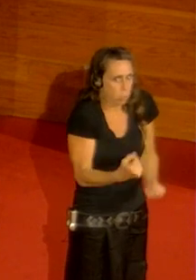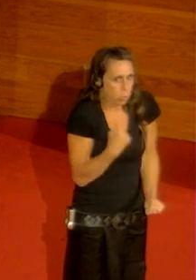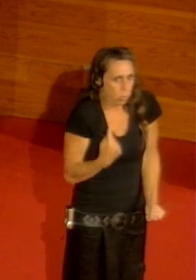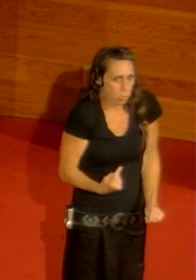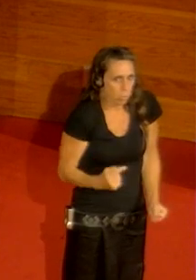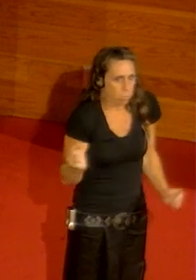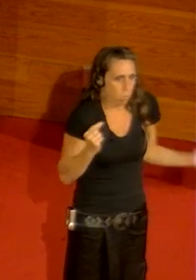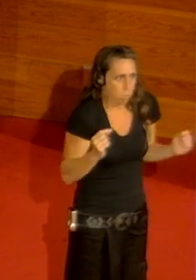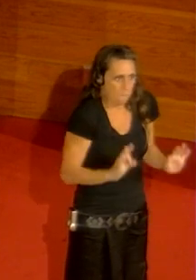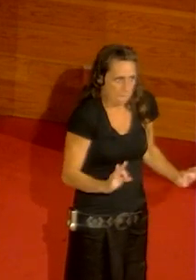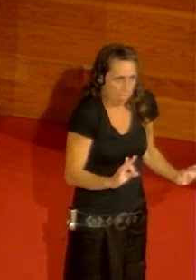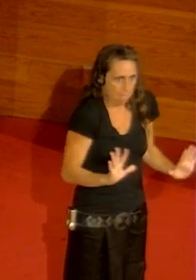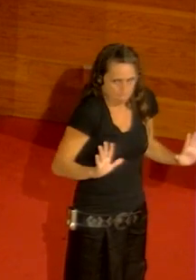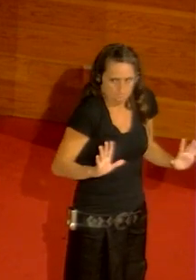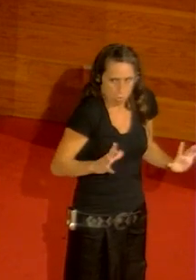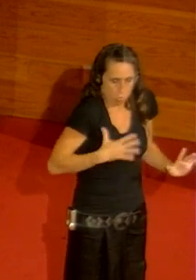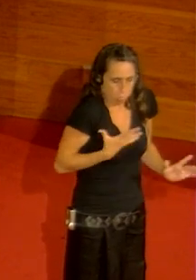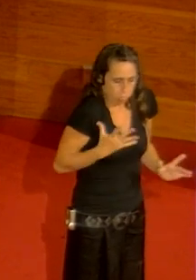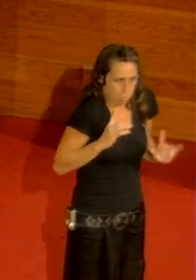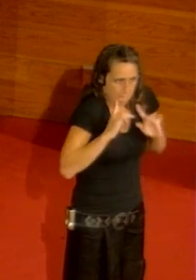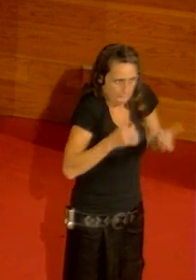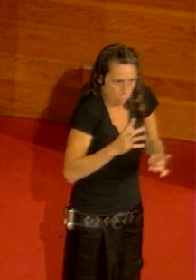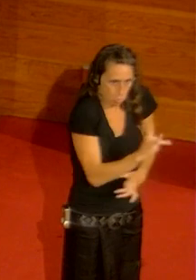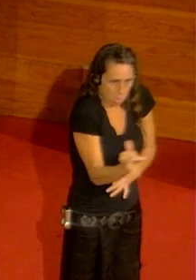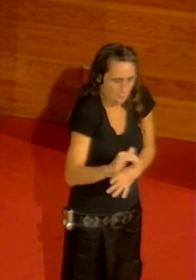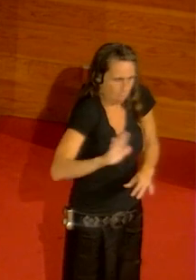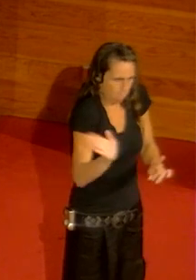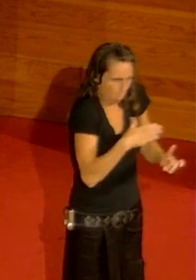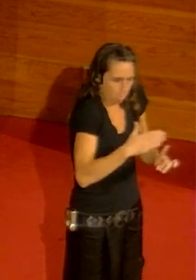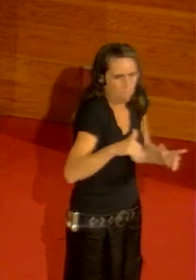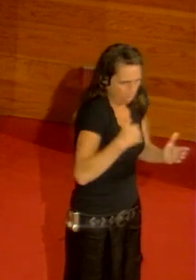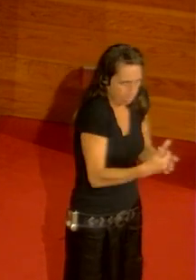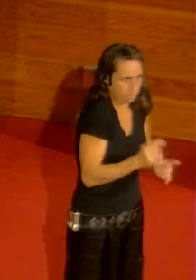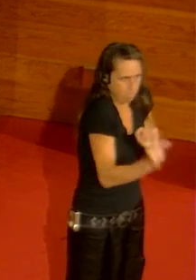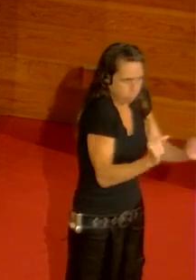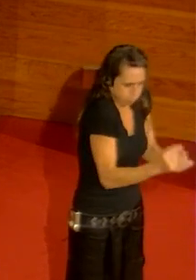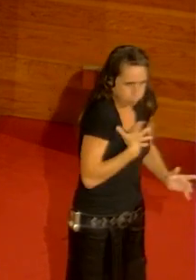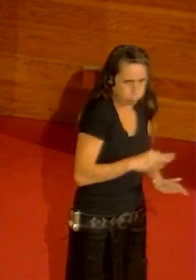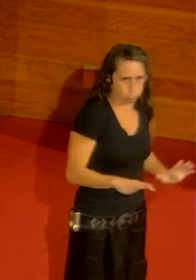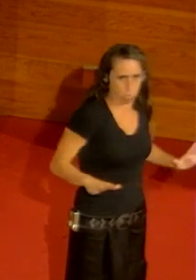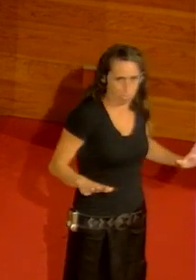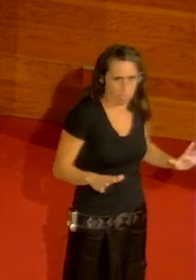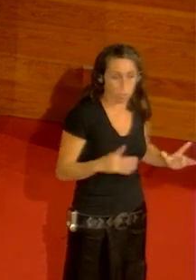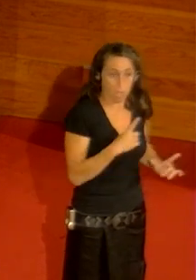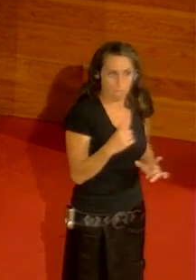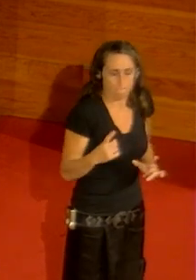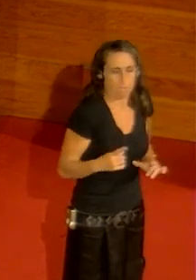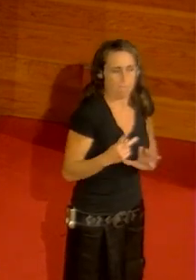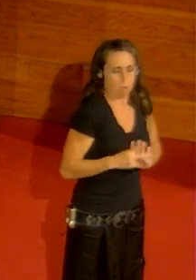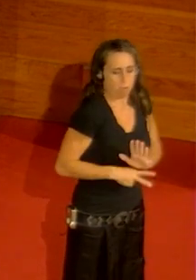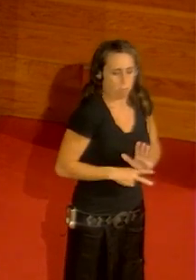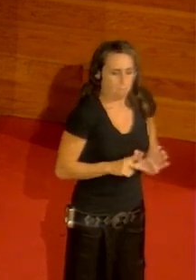cosas que te pueden increpar te pueden hasta pegar Bueno pues esas cosas pasan tienes que aprender los códigos para evitar problemas